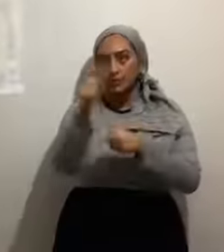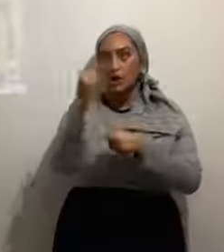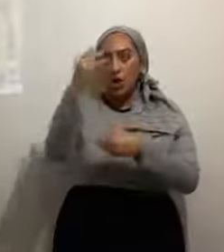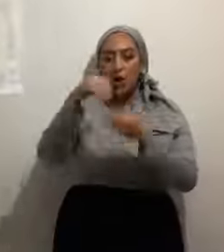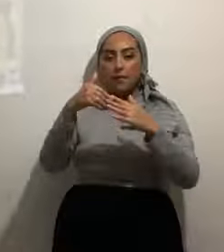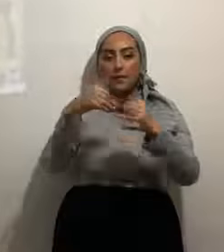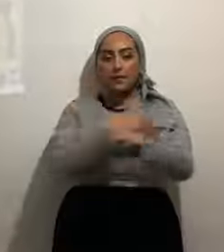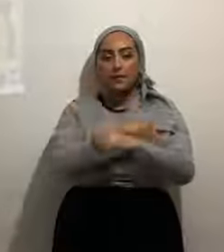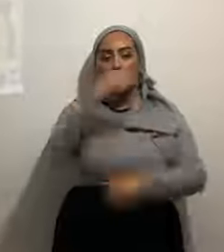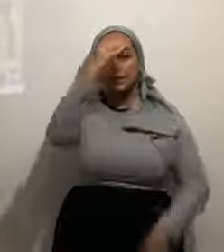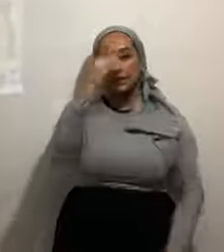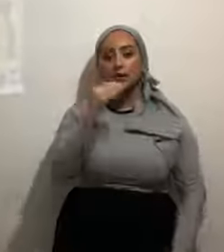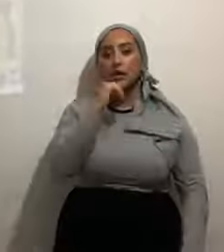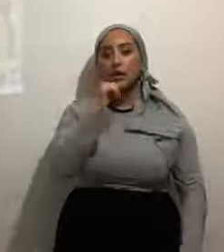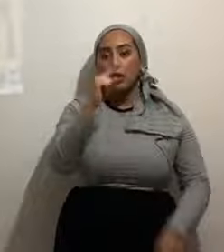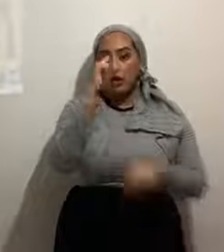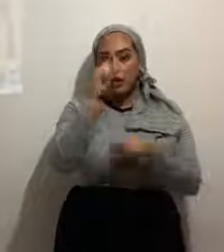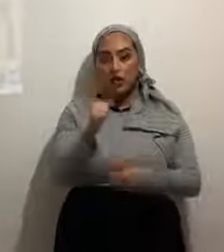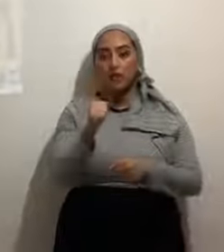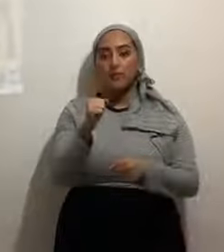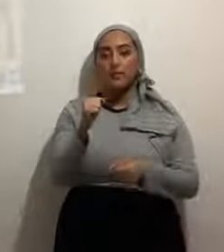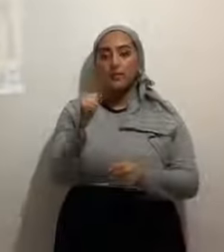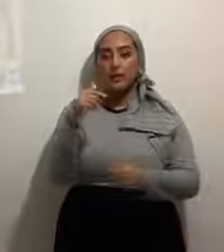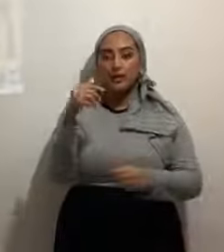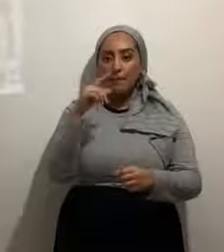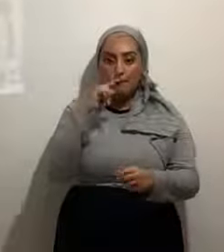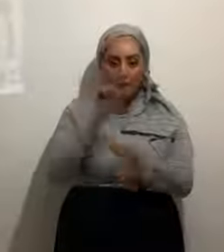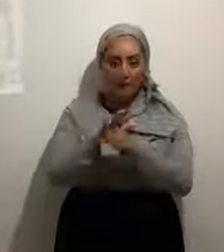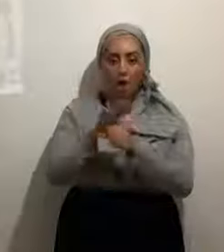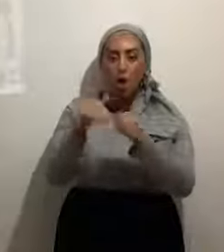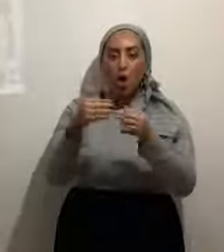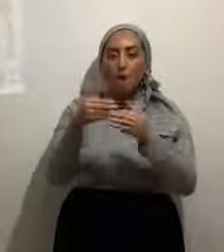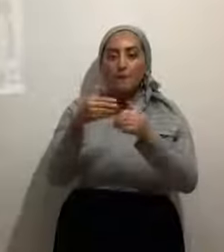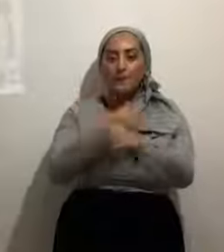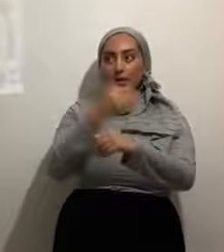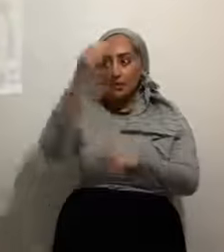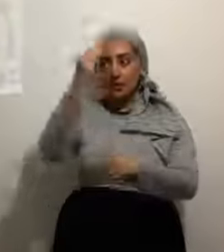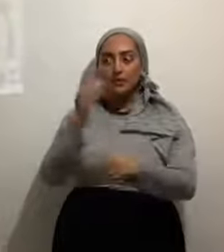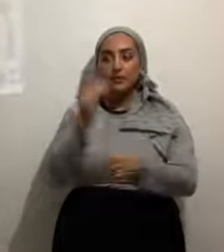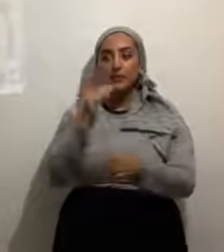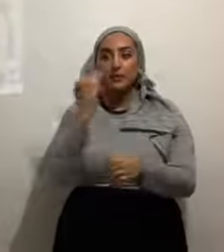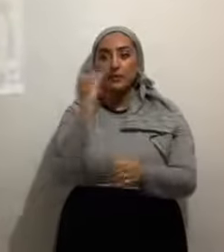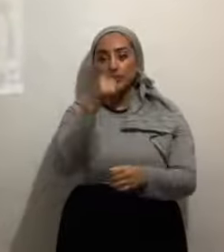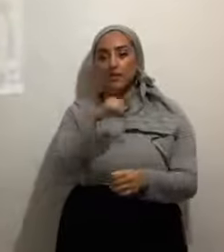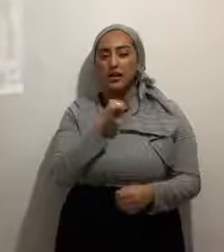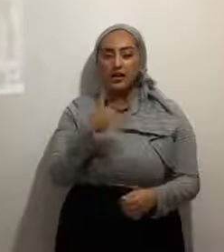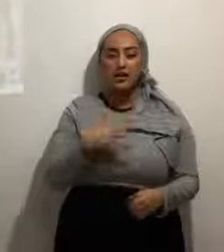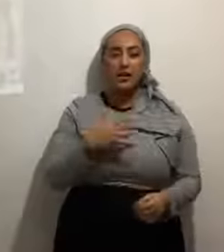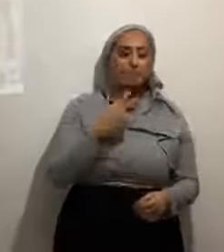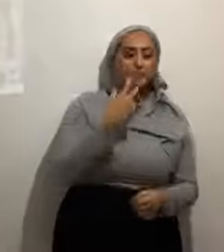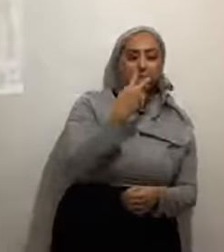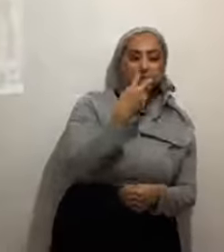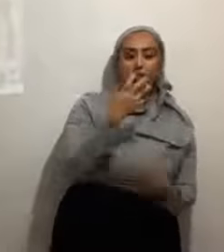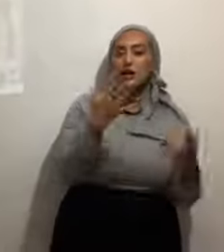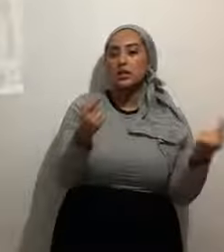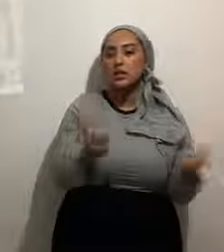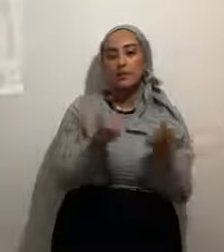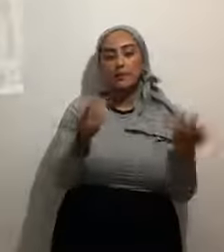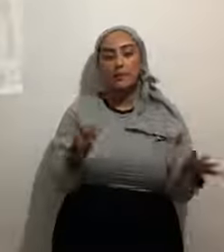en las promesas del Todopoderoso. Es pecado, ¿sí? Entonces, ¿vamos a tener confianza en Él? Claro que sí, yo